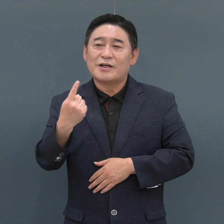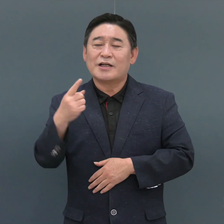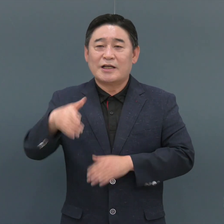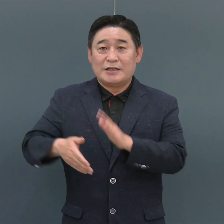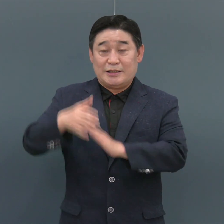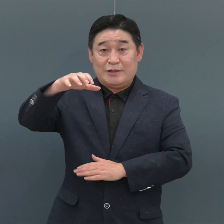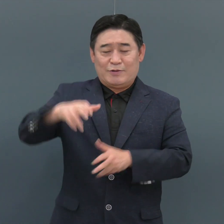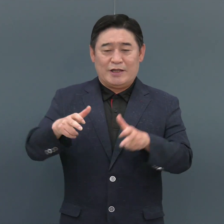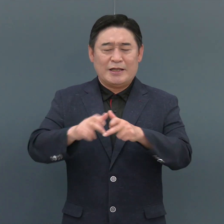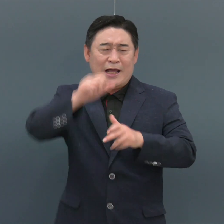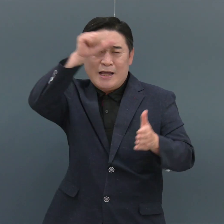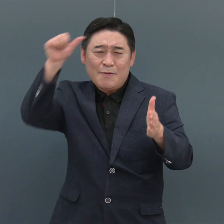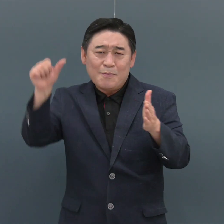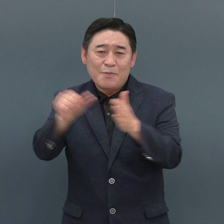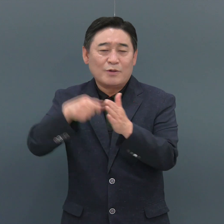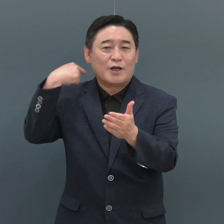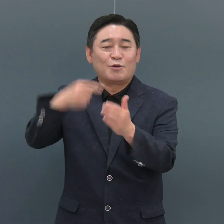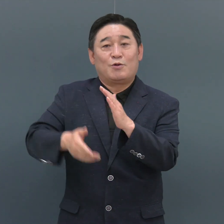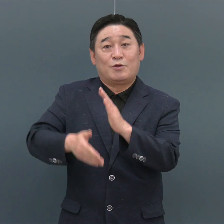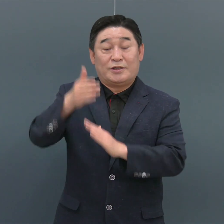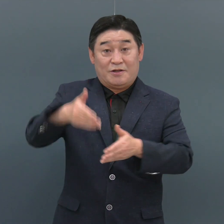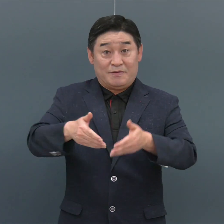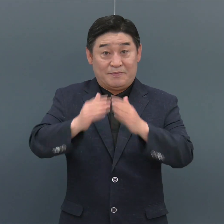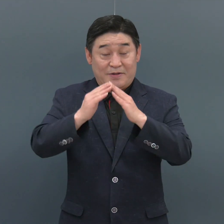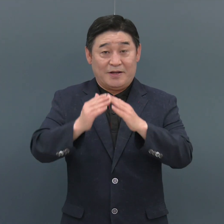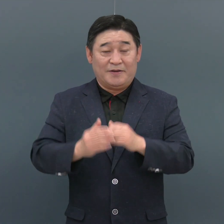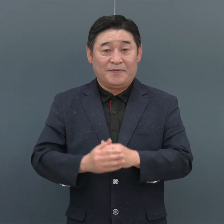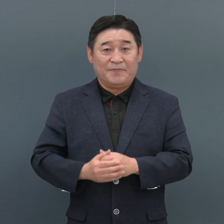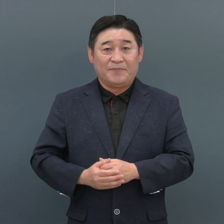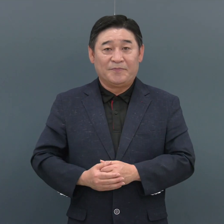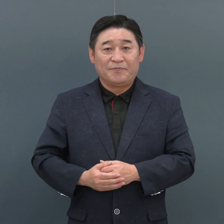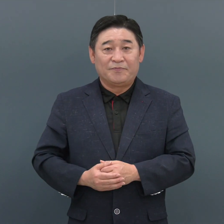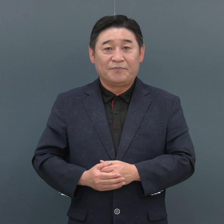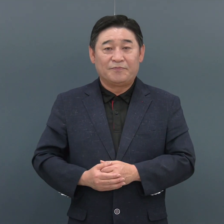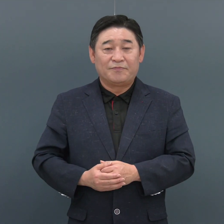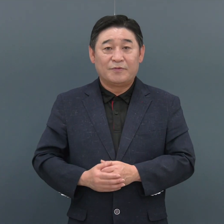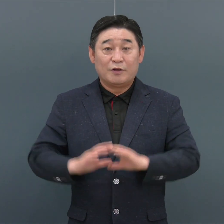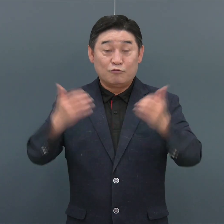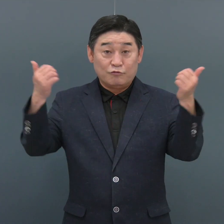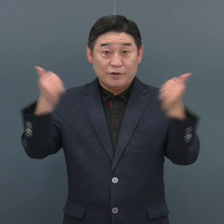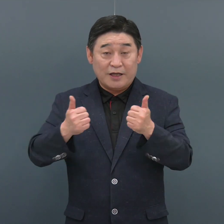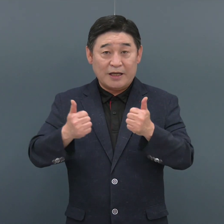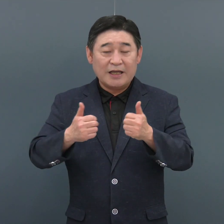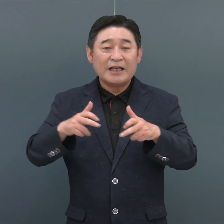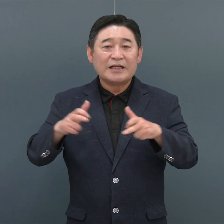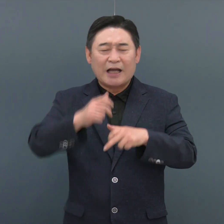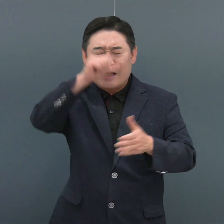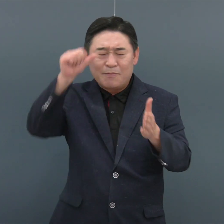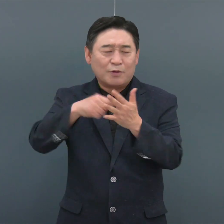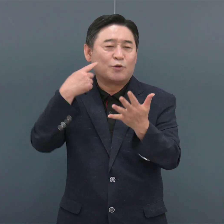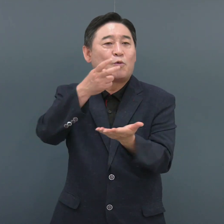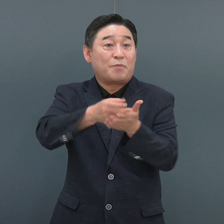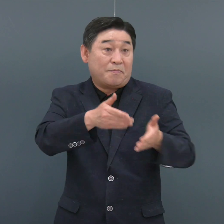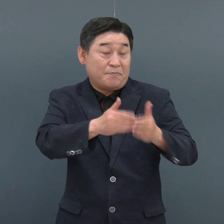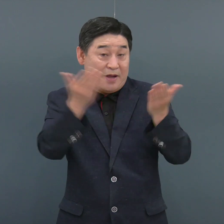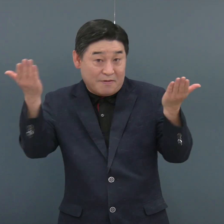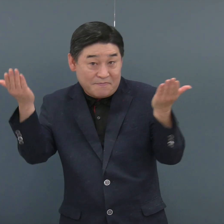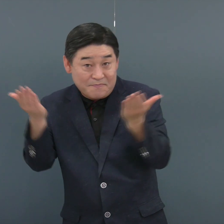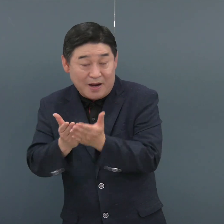장애인 평생교육시설을 설치하겠습니다. 국회 장애인 평생교육법 제정에 맞춰